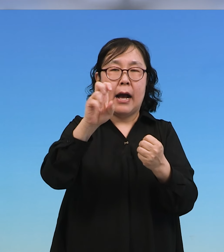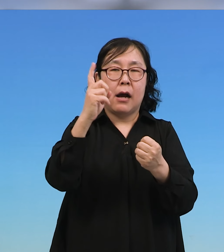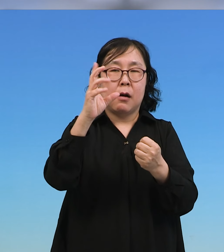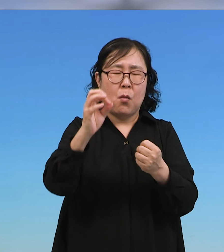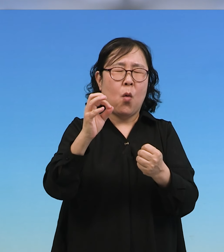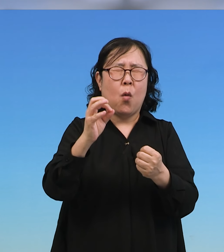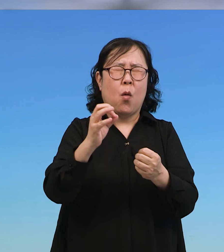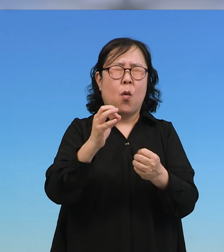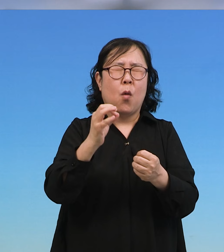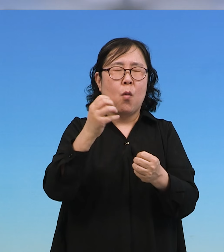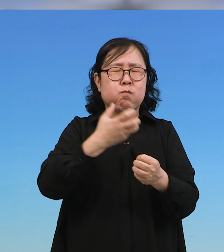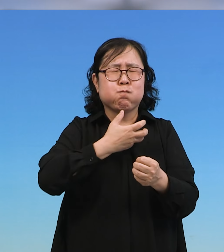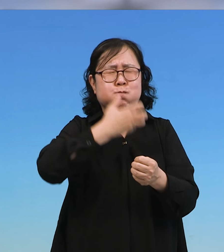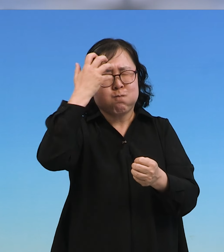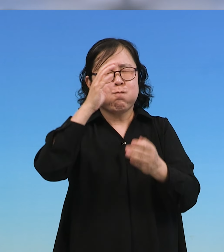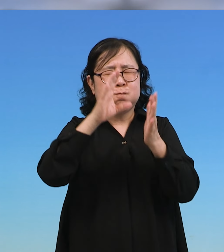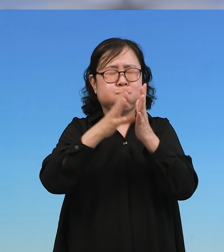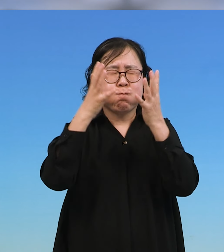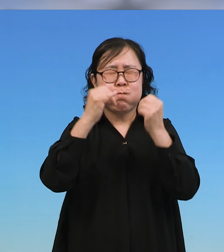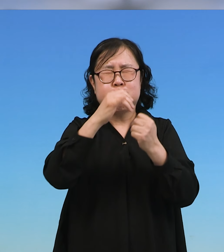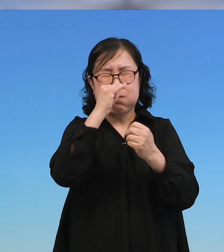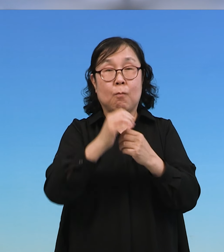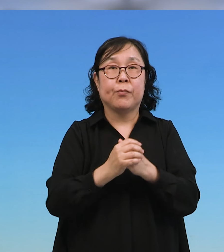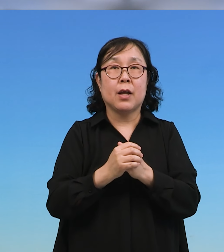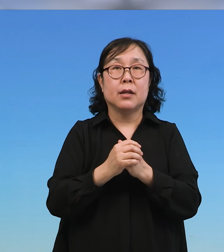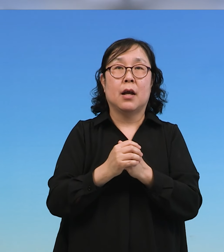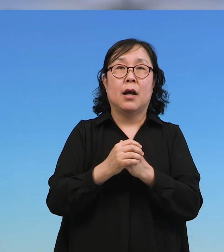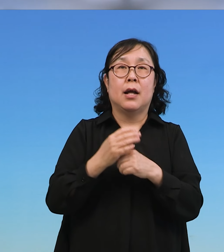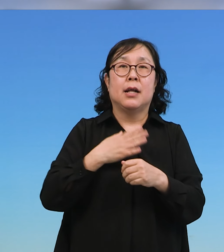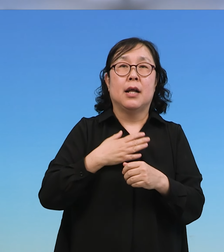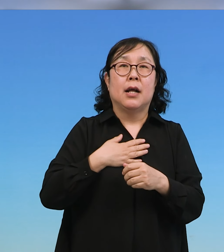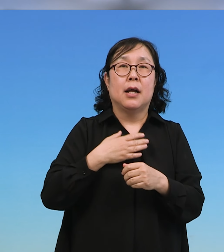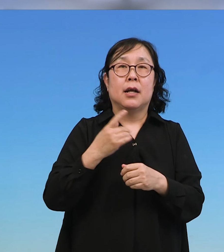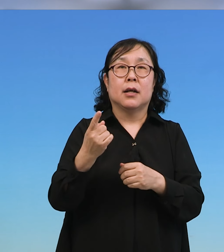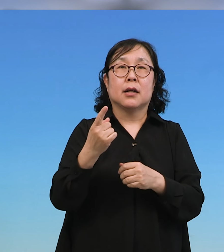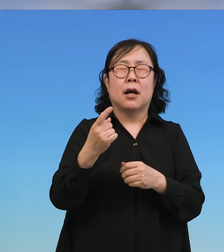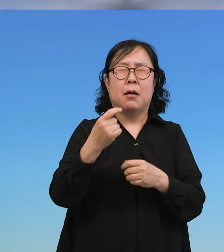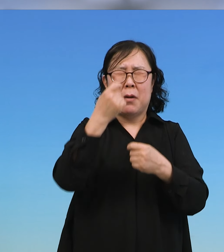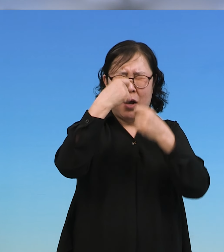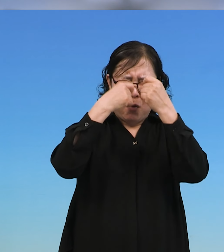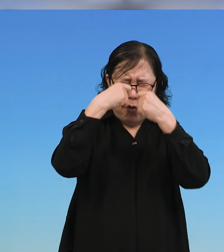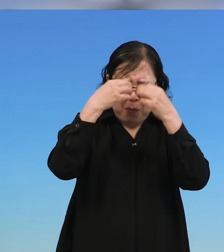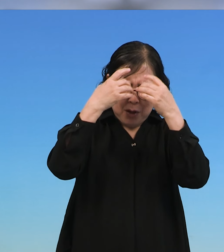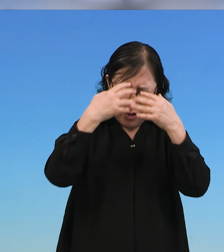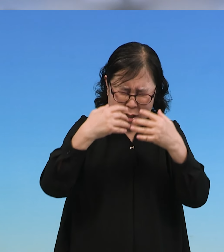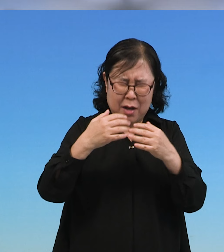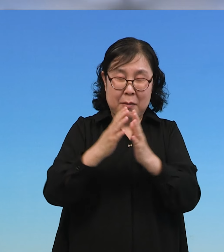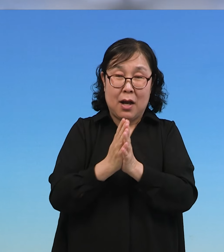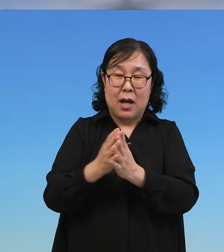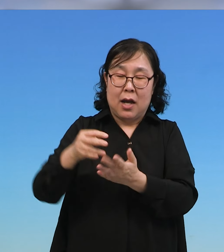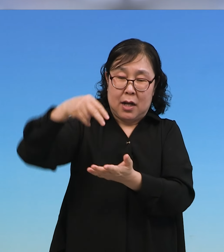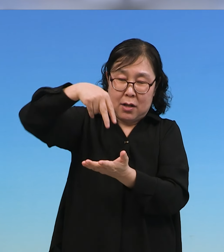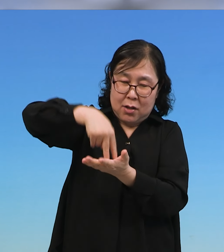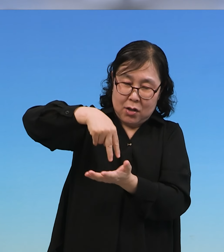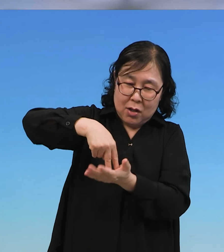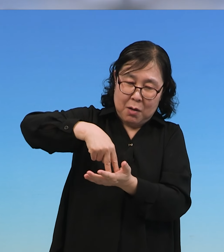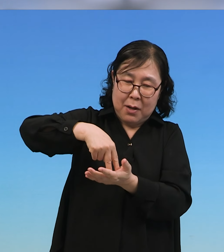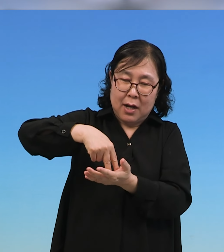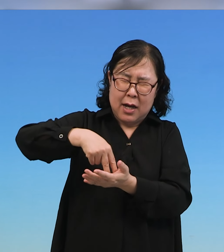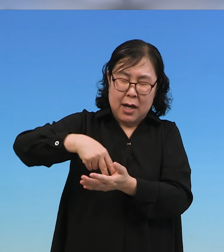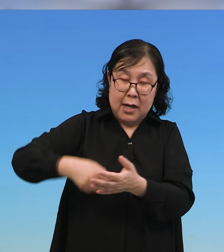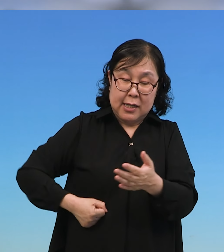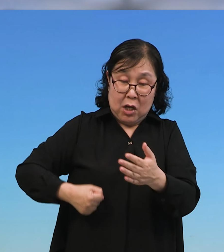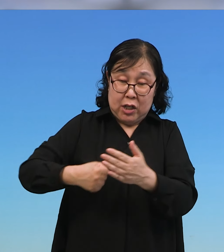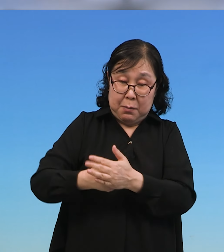이 목사님이 너무 당황이 돼서 보니까요, 막 울면서 결단해서 선 사람들도 다 웃고요, 막 키득키득거리고